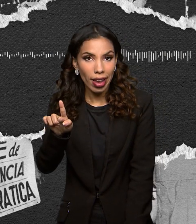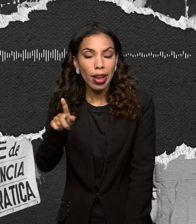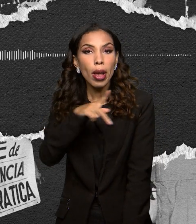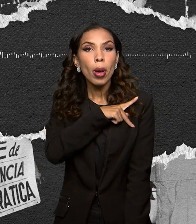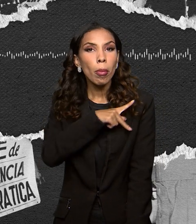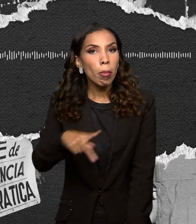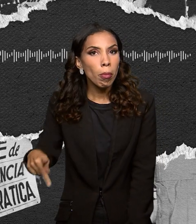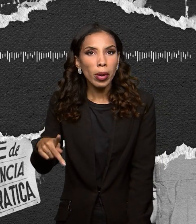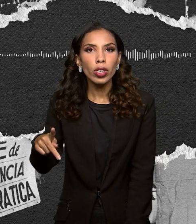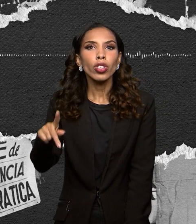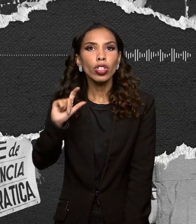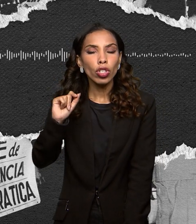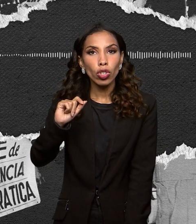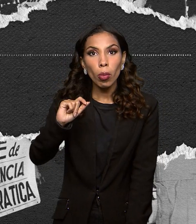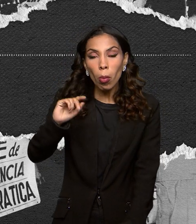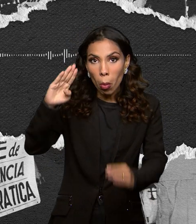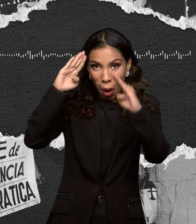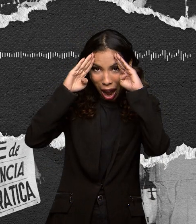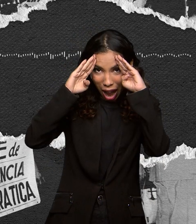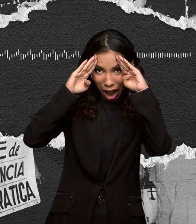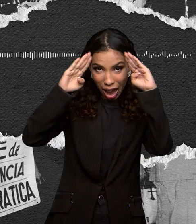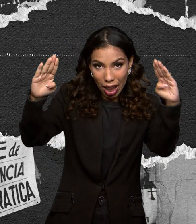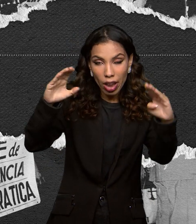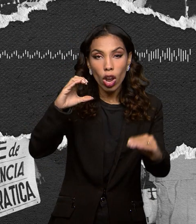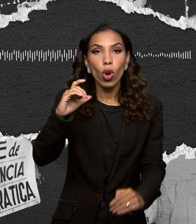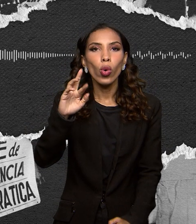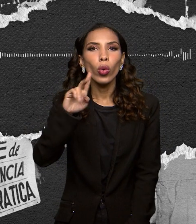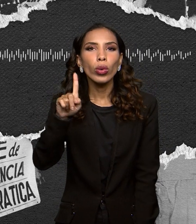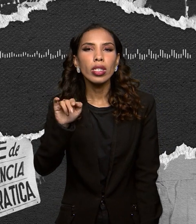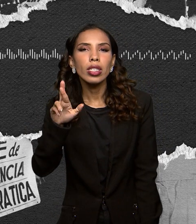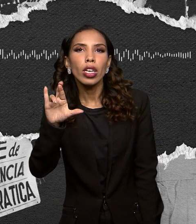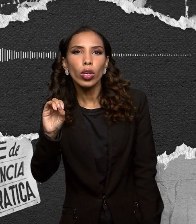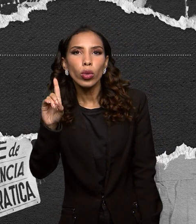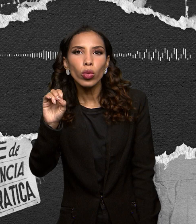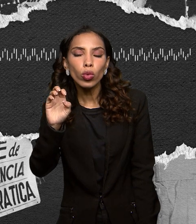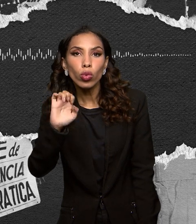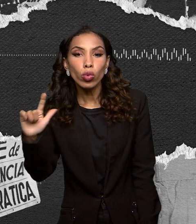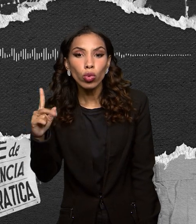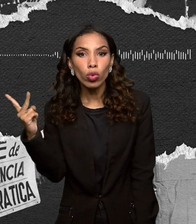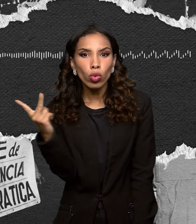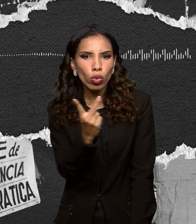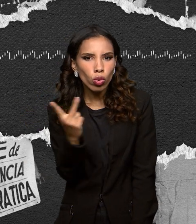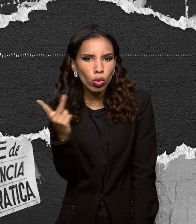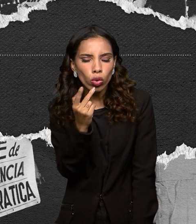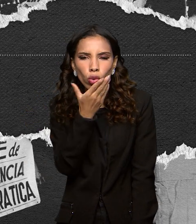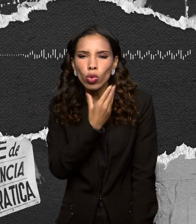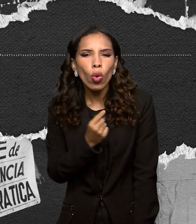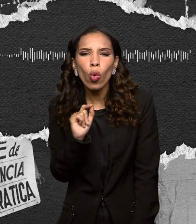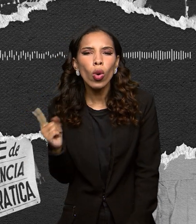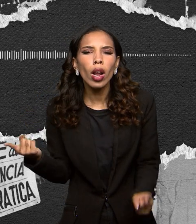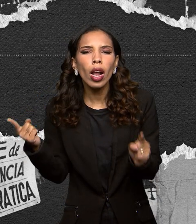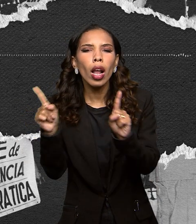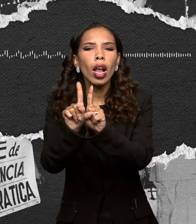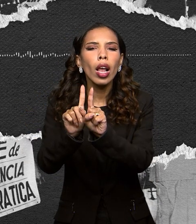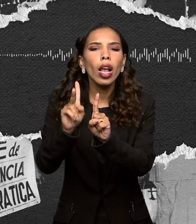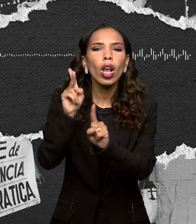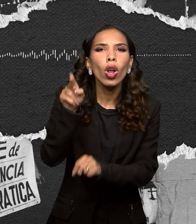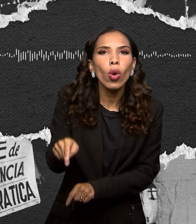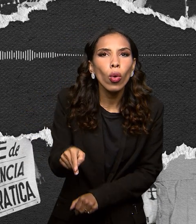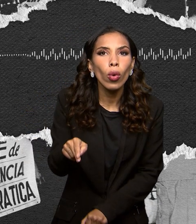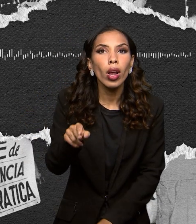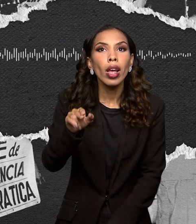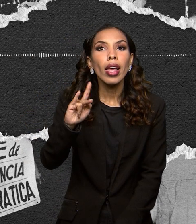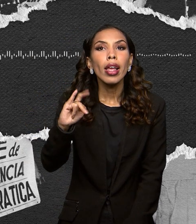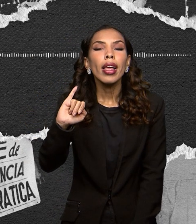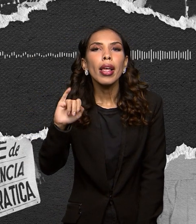uma das maiores companhias aéreas do país, a Cruzeiro do Sul. E esses dois homens tinham uma coisa em comum. O IPES, o Instituto